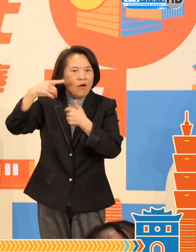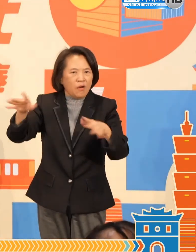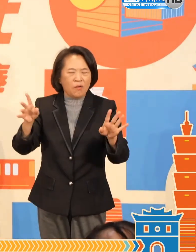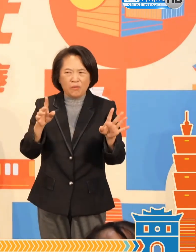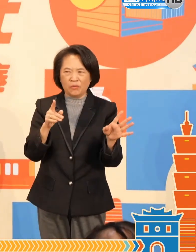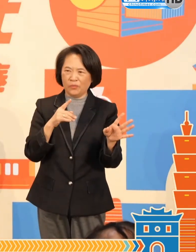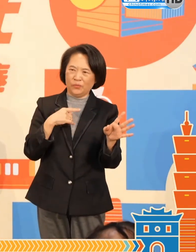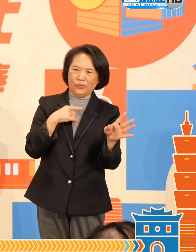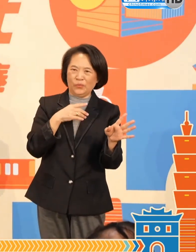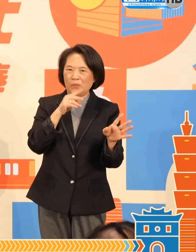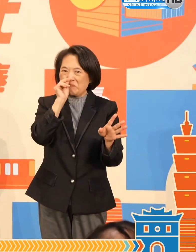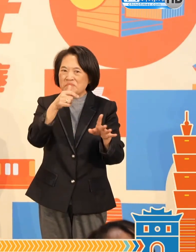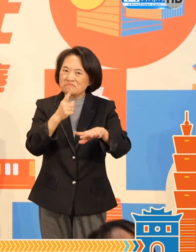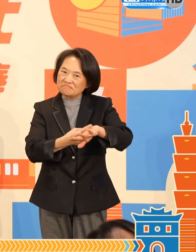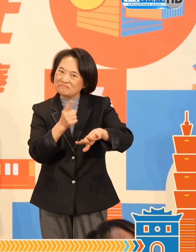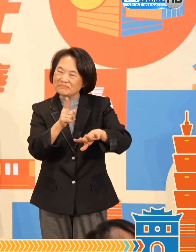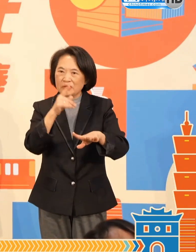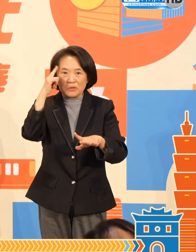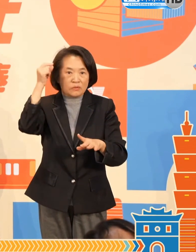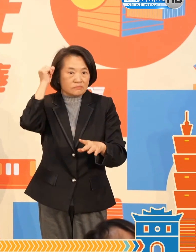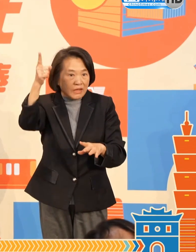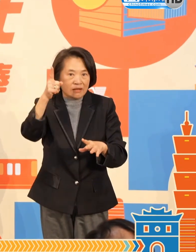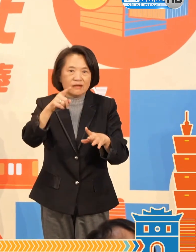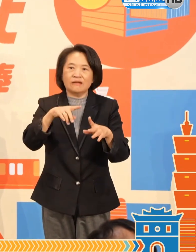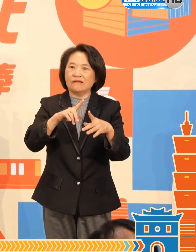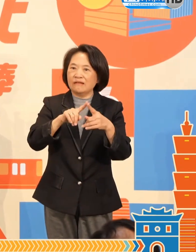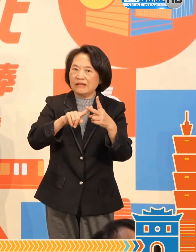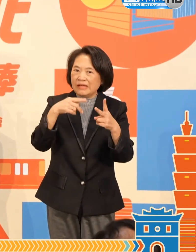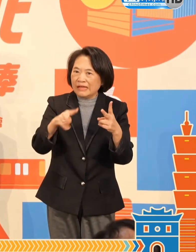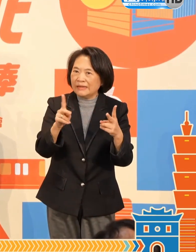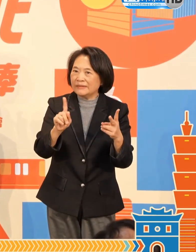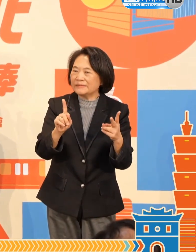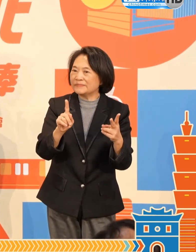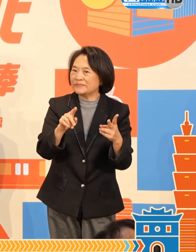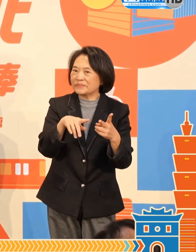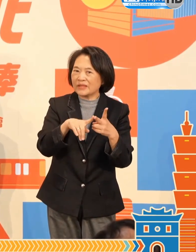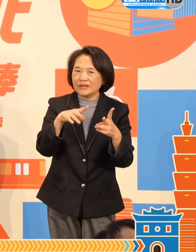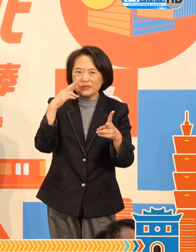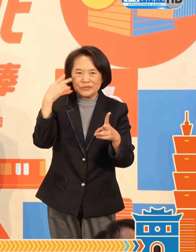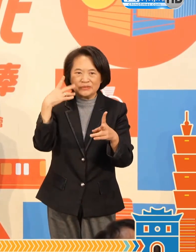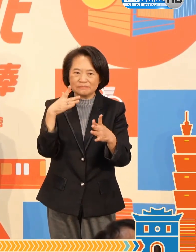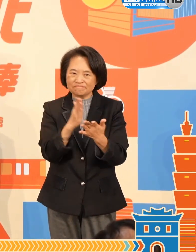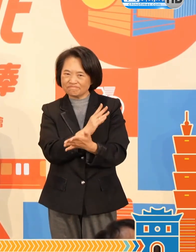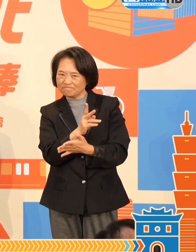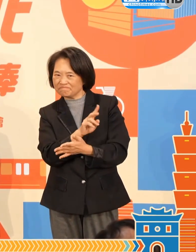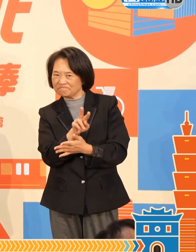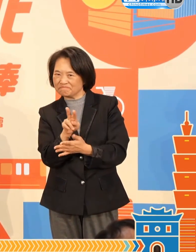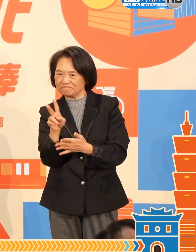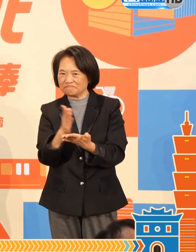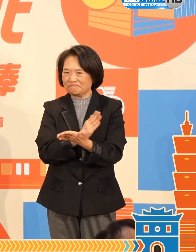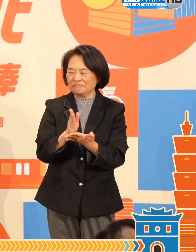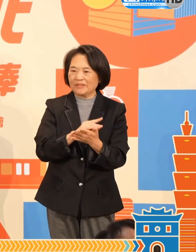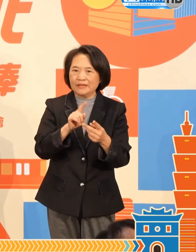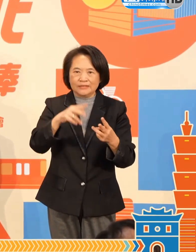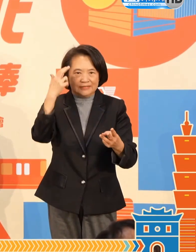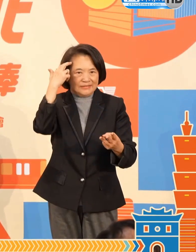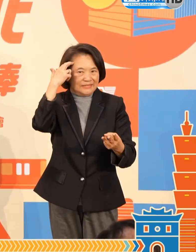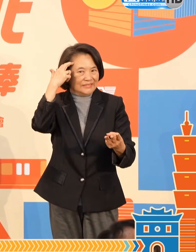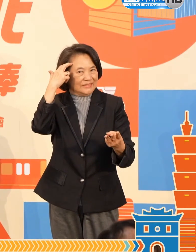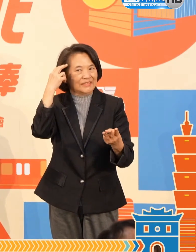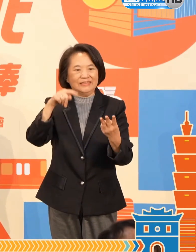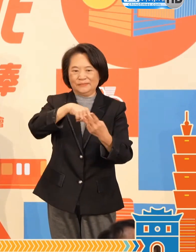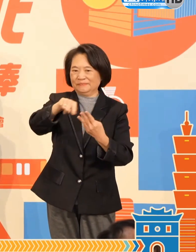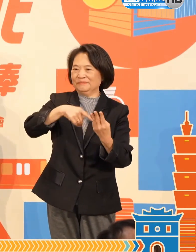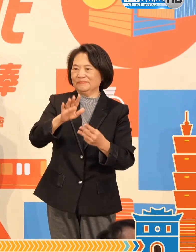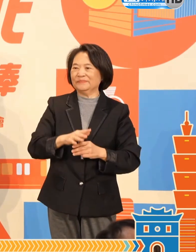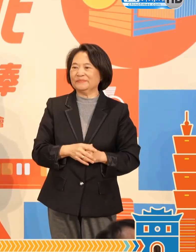质，就是特别聪明，而且也特别的有批判，那也特别的固执。那我